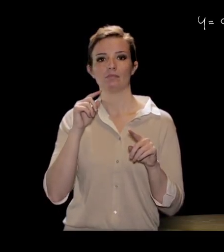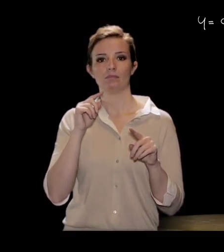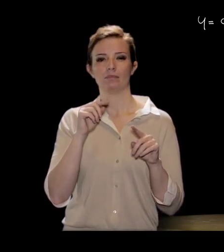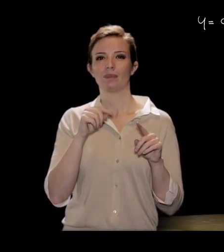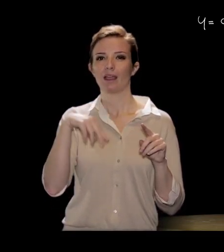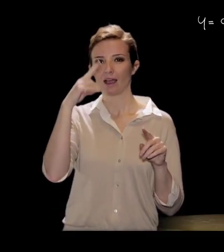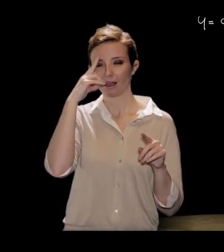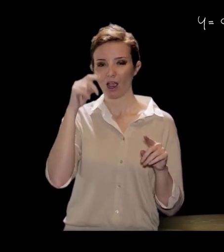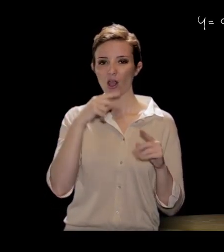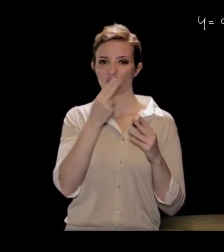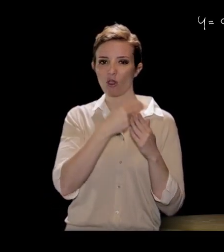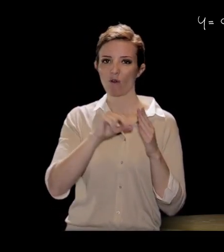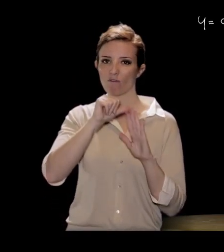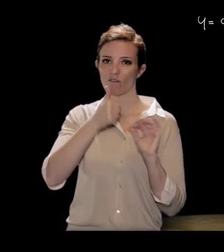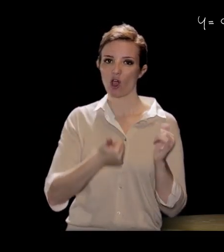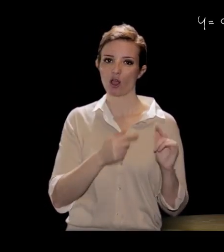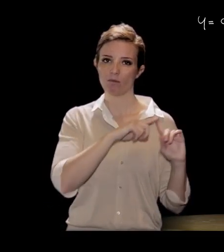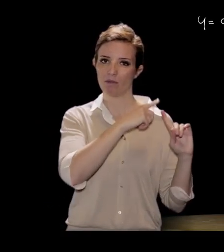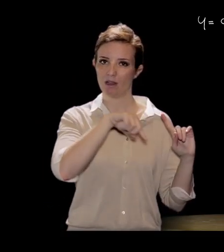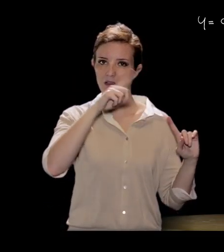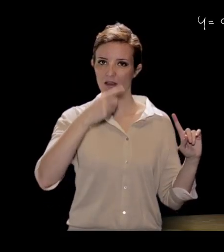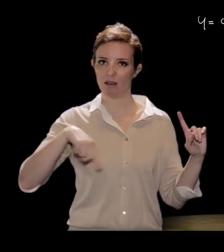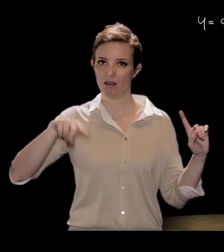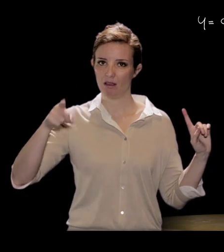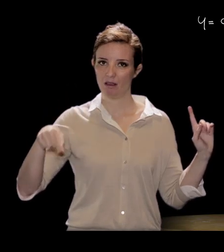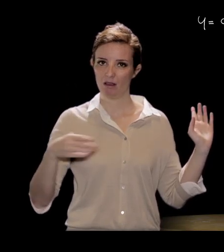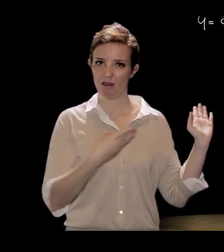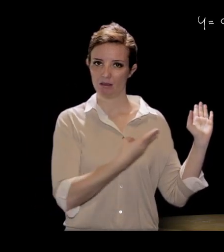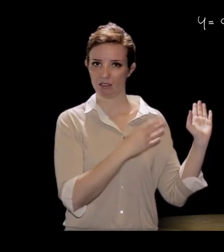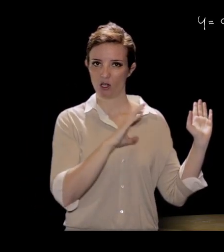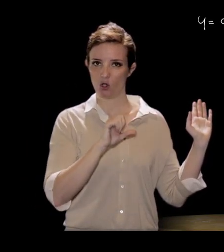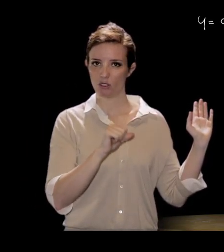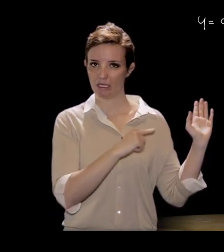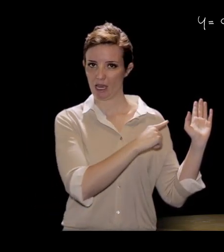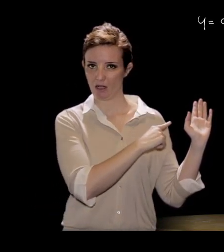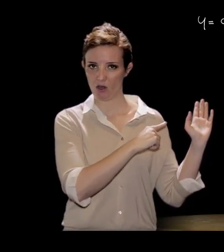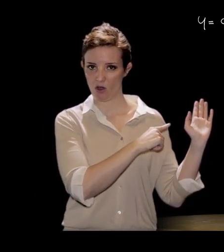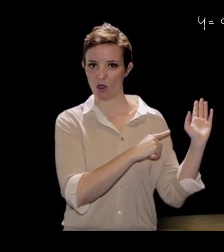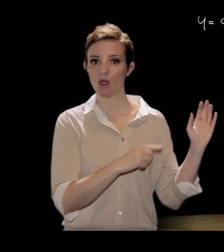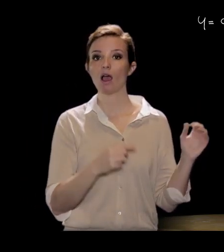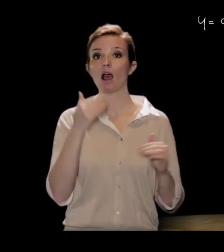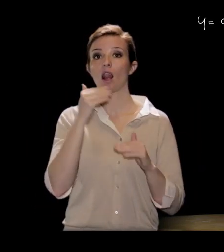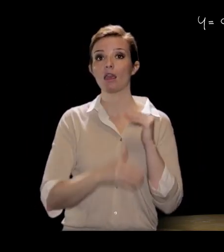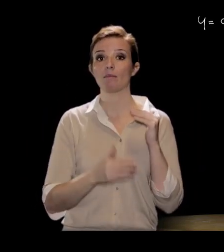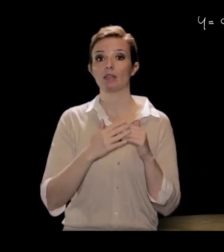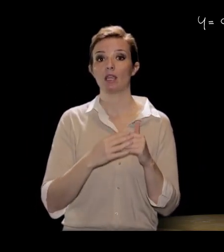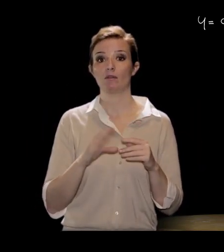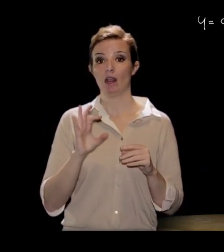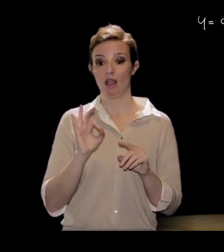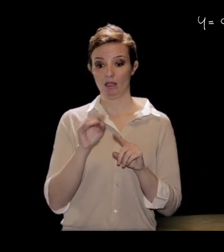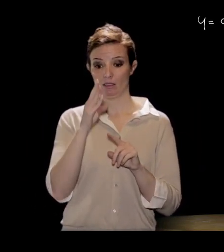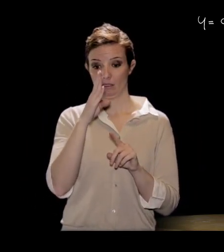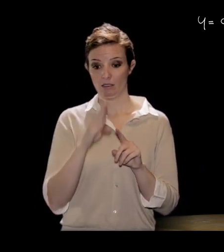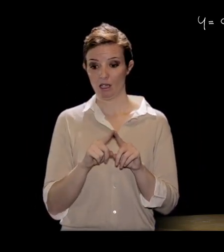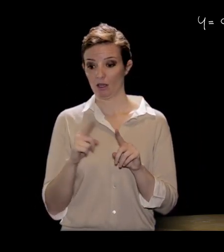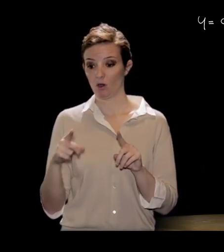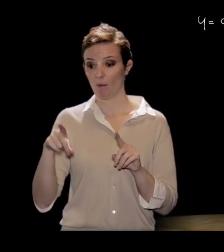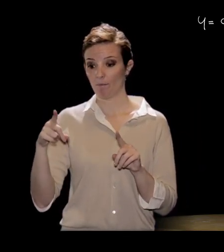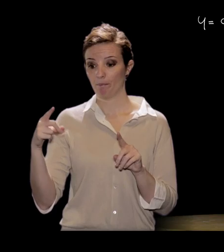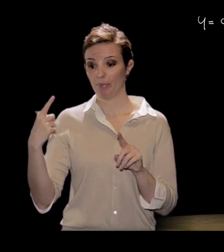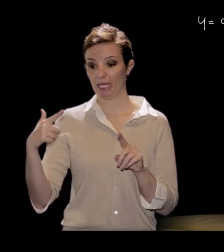fatta, vi ricordo, in questo modo, è tra 0 e pi